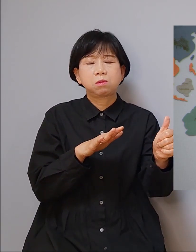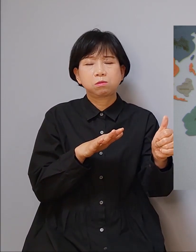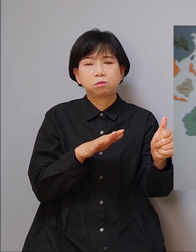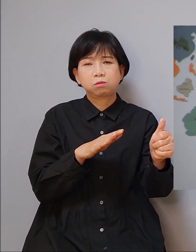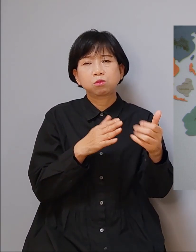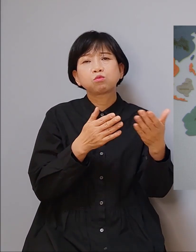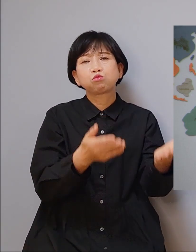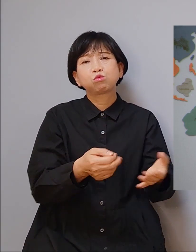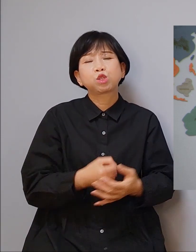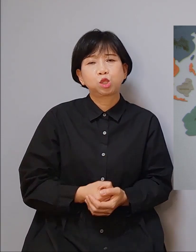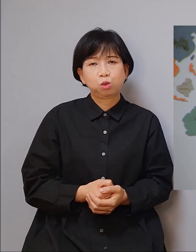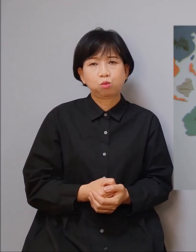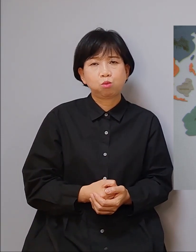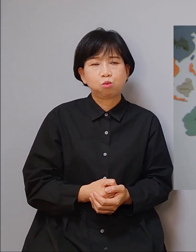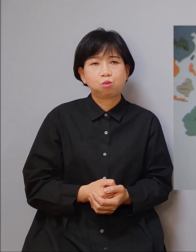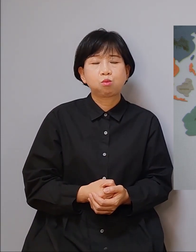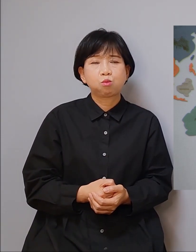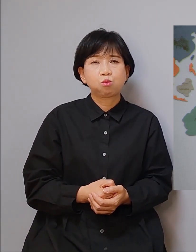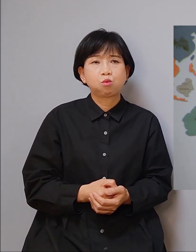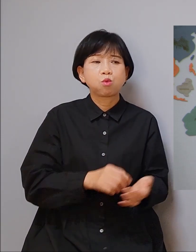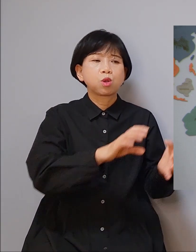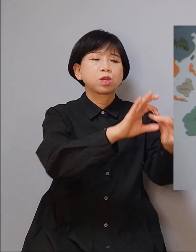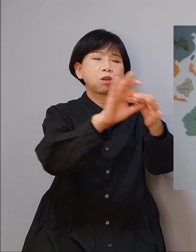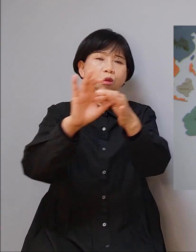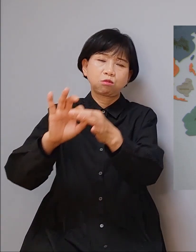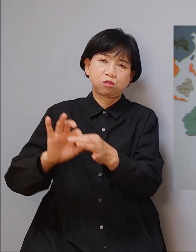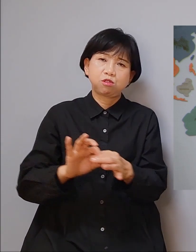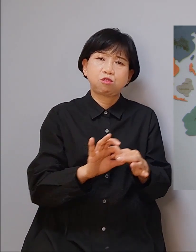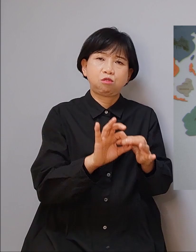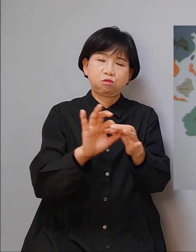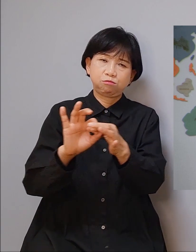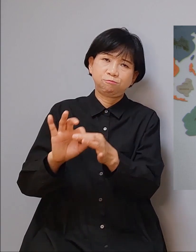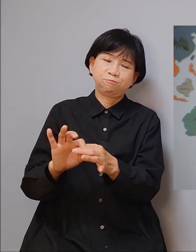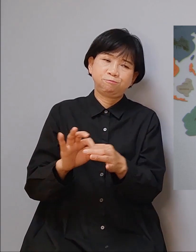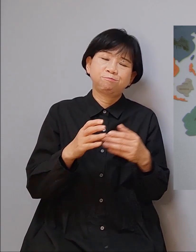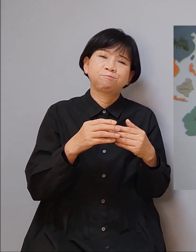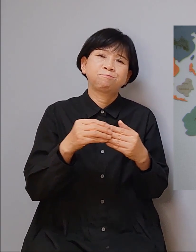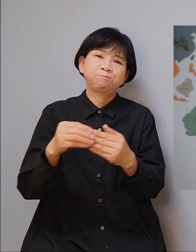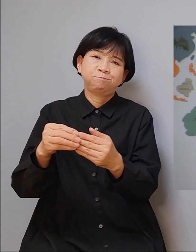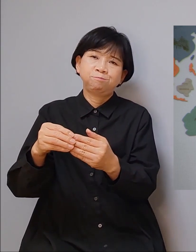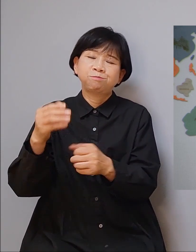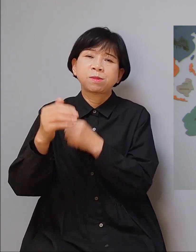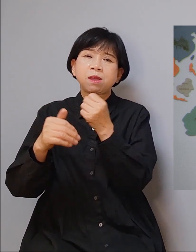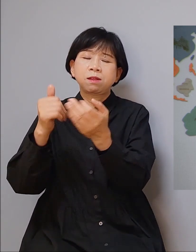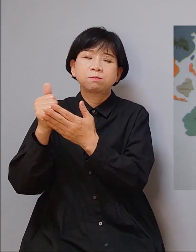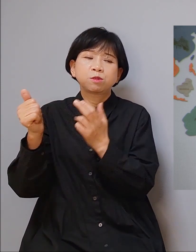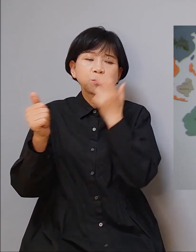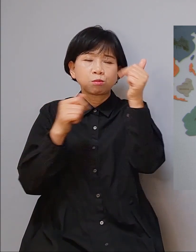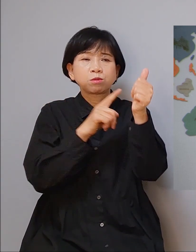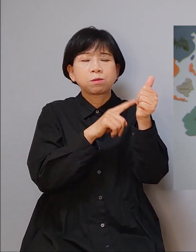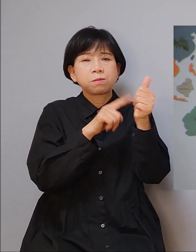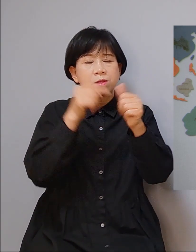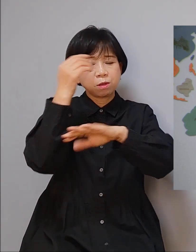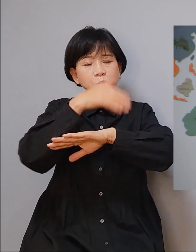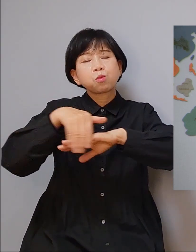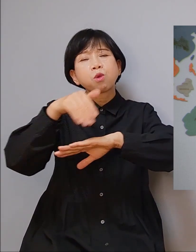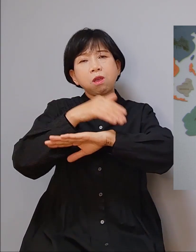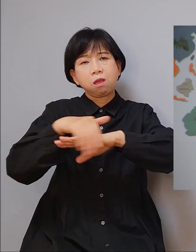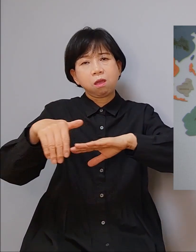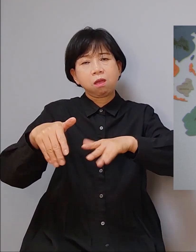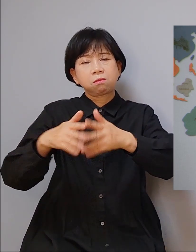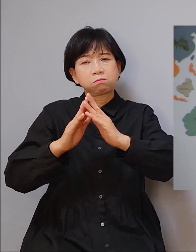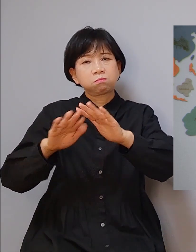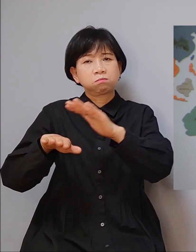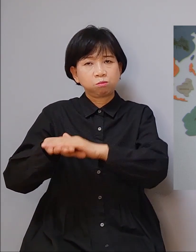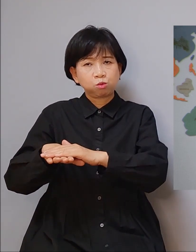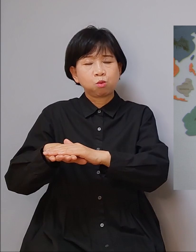또 다른 상황이 연결되도록 만들어가고 계셨습니다. 하나님은 요셉을 위한 계획을 세워 놓으셨습니다. 뿐만 아니라